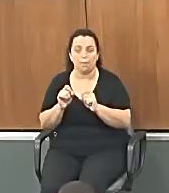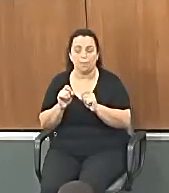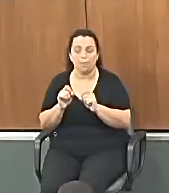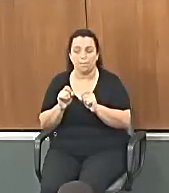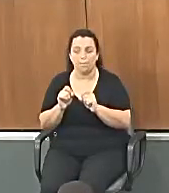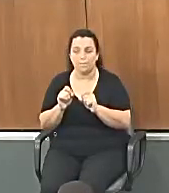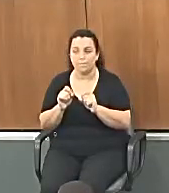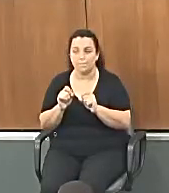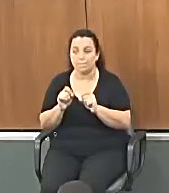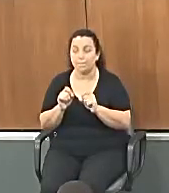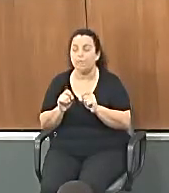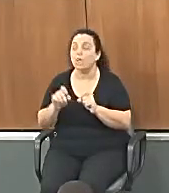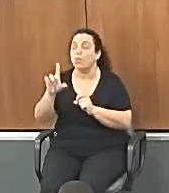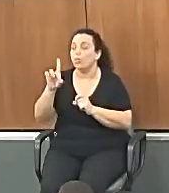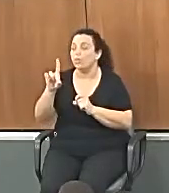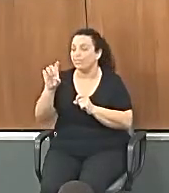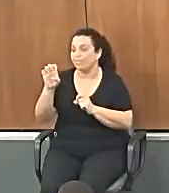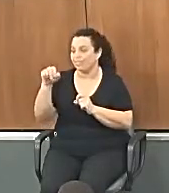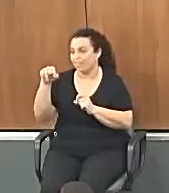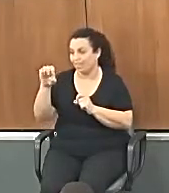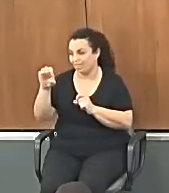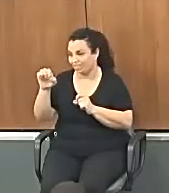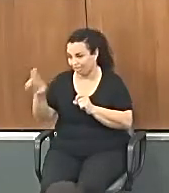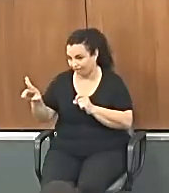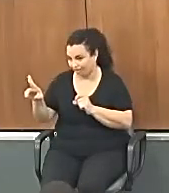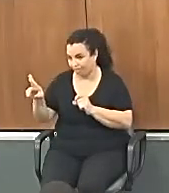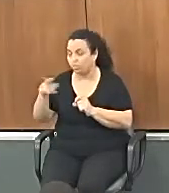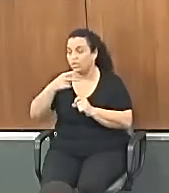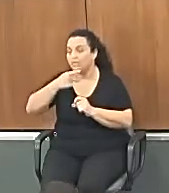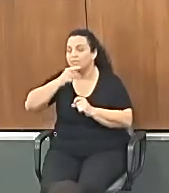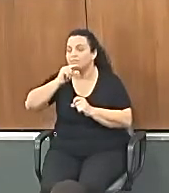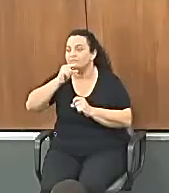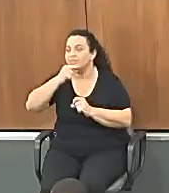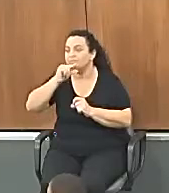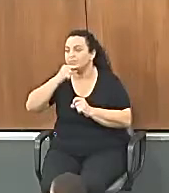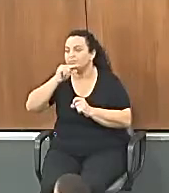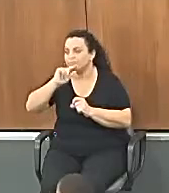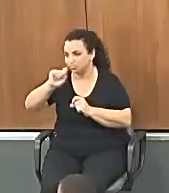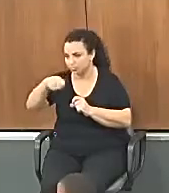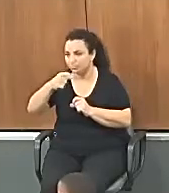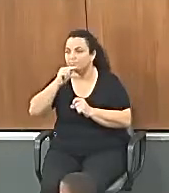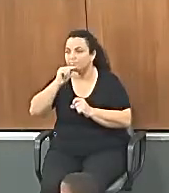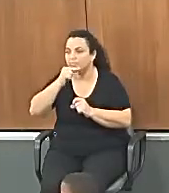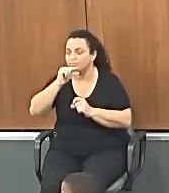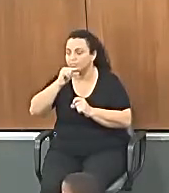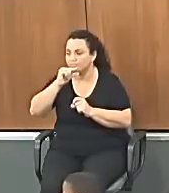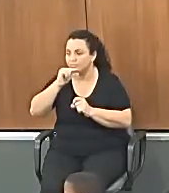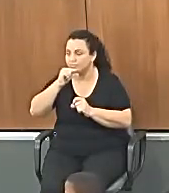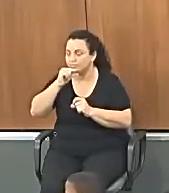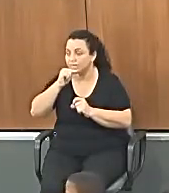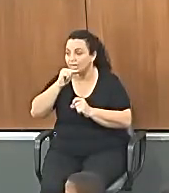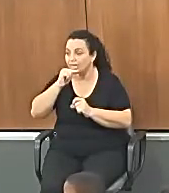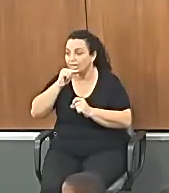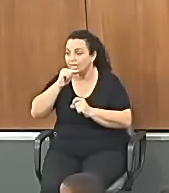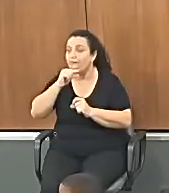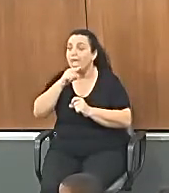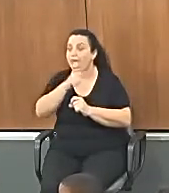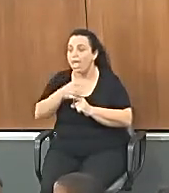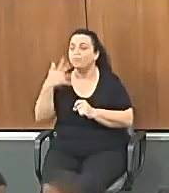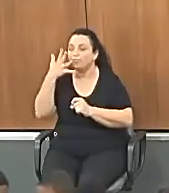o dener oliveira vasconcelos pudesse se